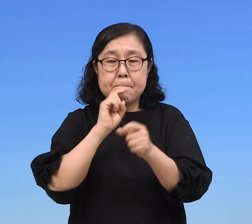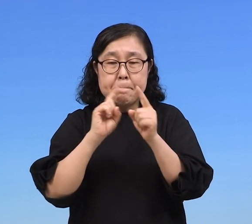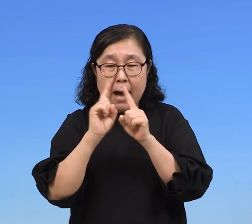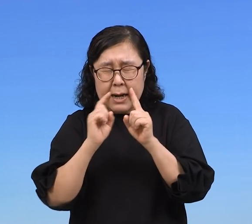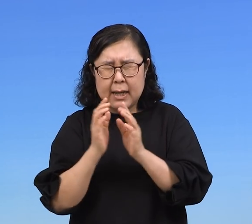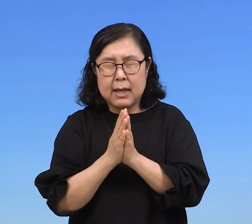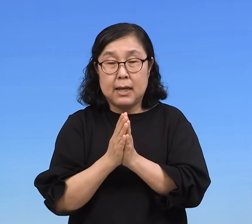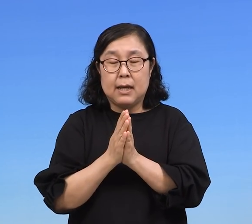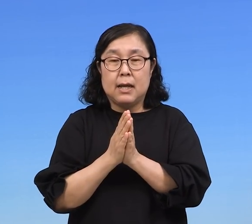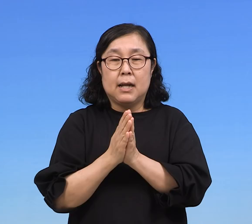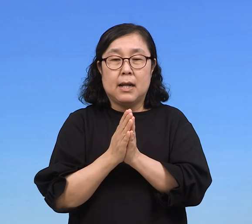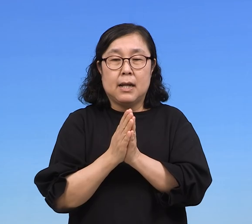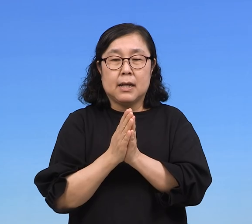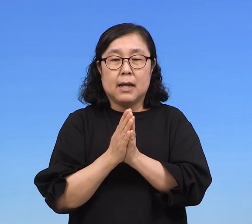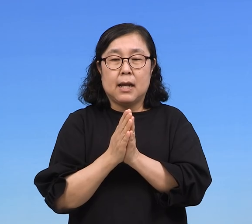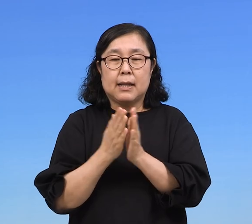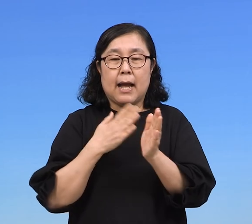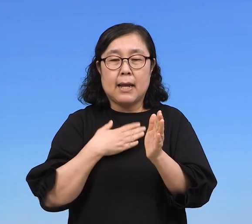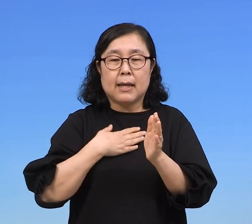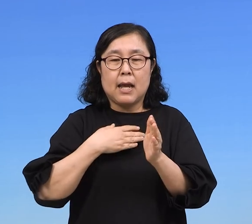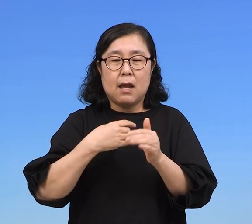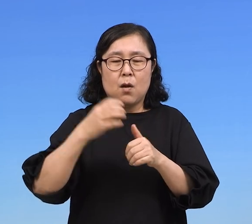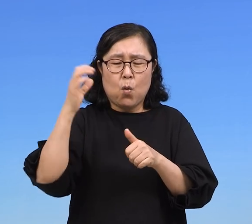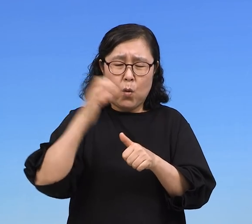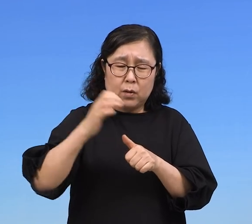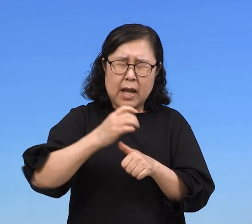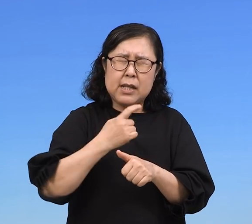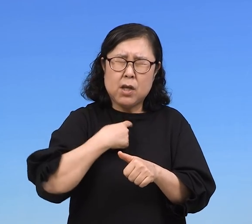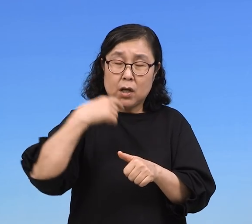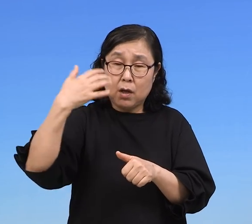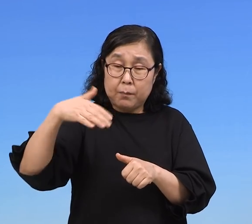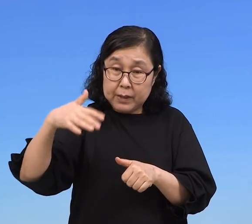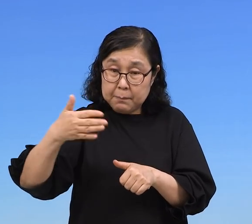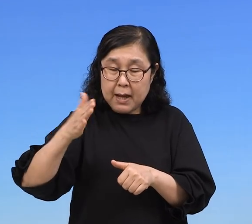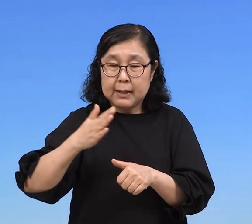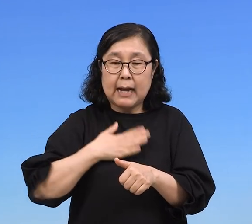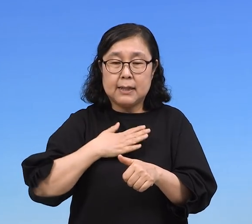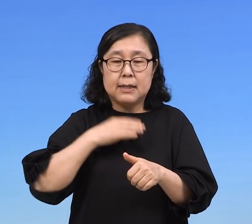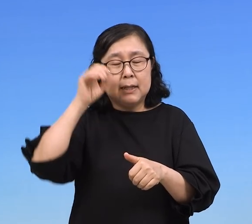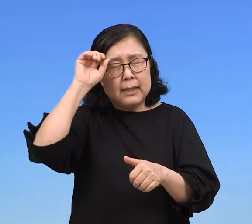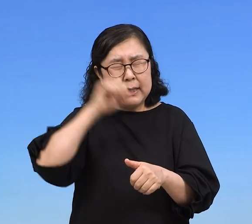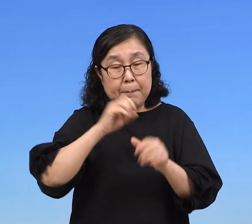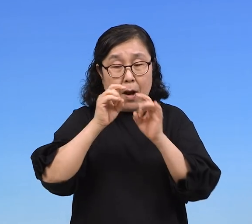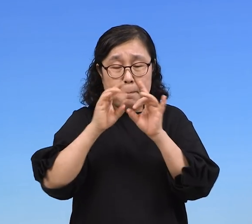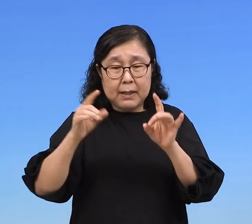차원의 말이었는가를 누가 지적을 해주는 적이 없는데도 그게 새벽마다 저는 아파요.